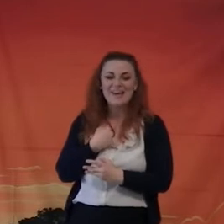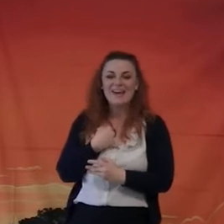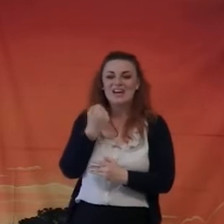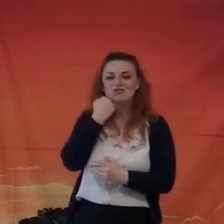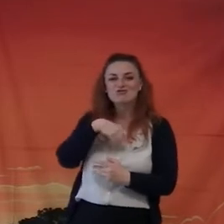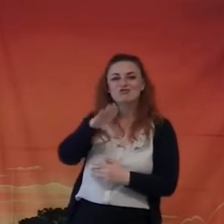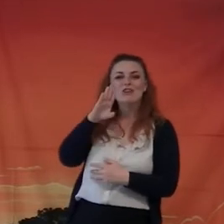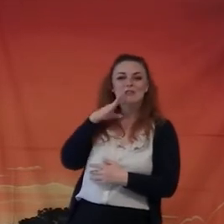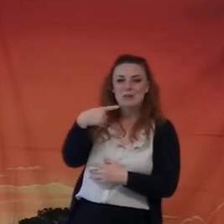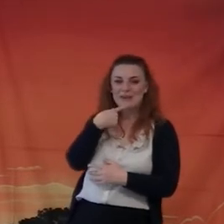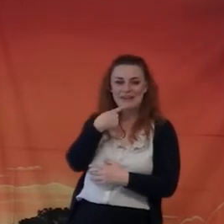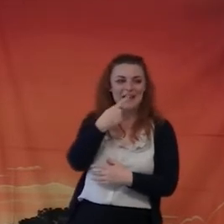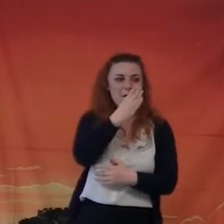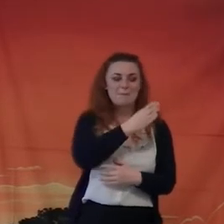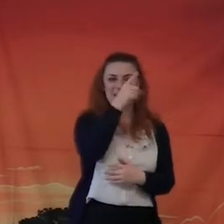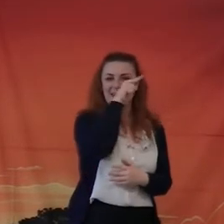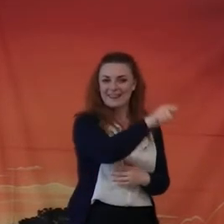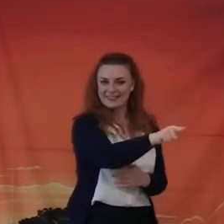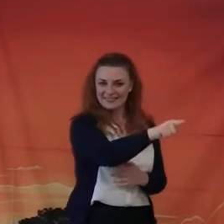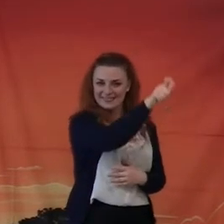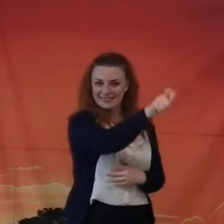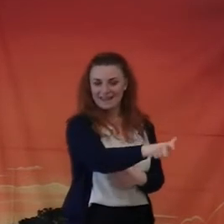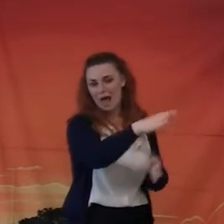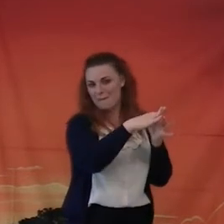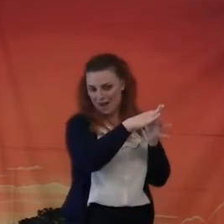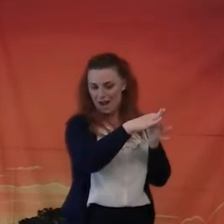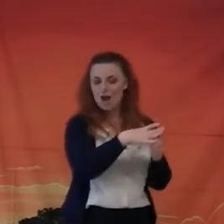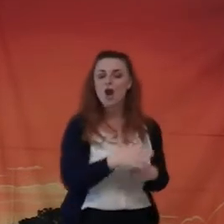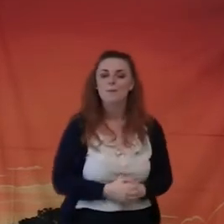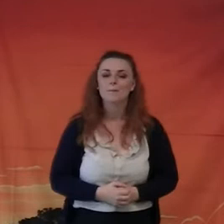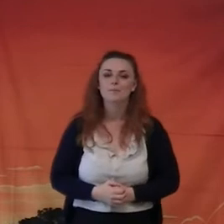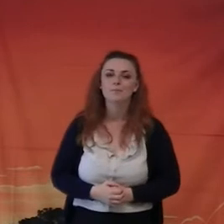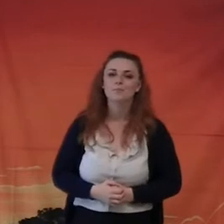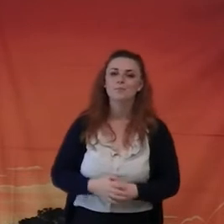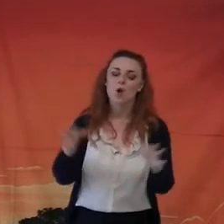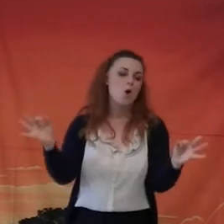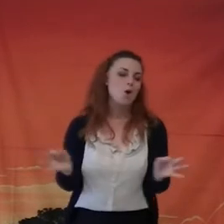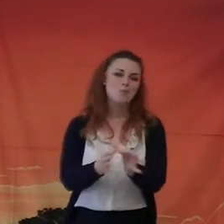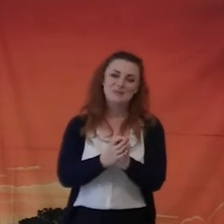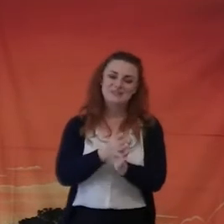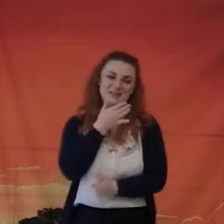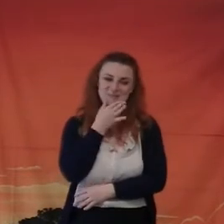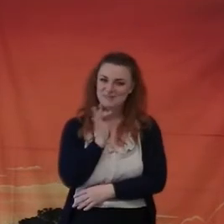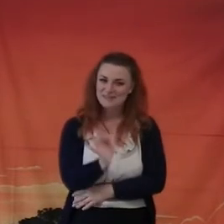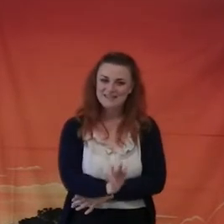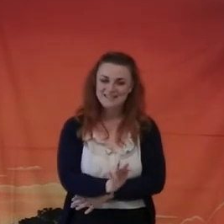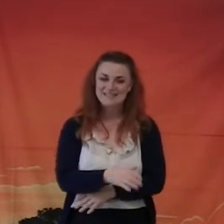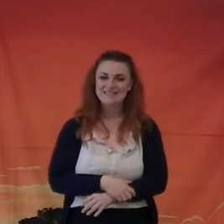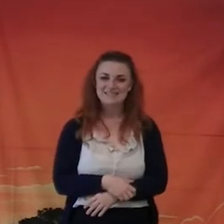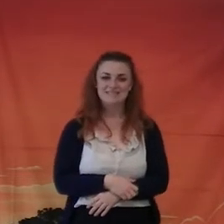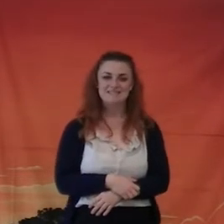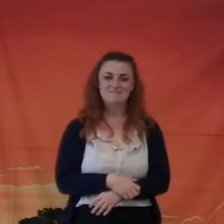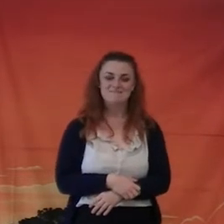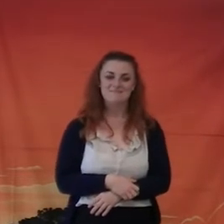i genitori di Bernardino, e quindi per me è stato un grande privilegio, perché sì, è la mia migliore amica,